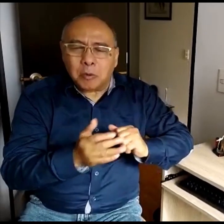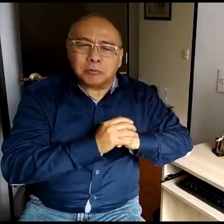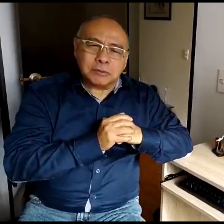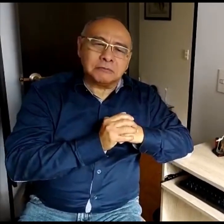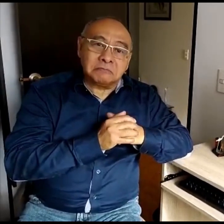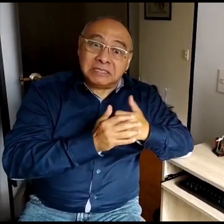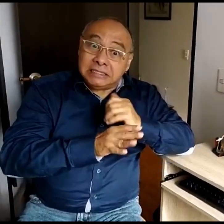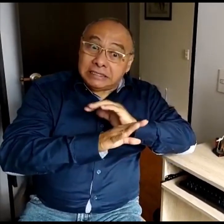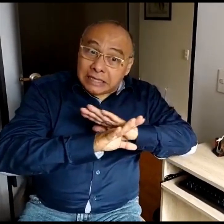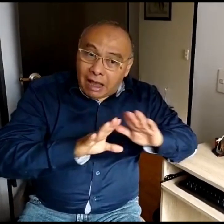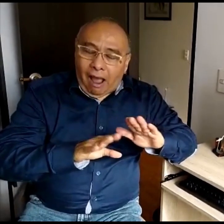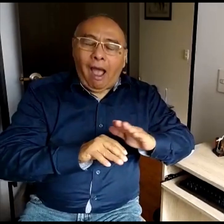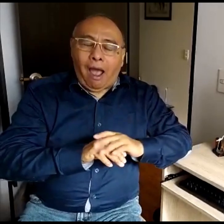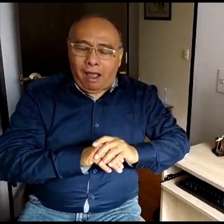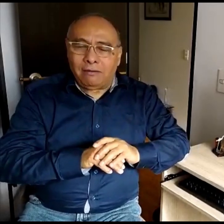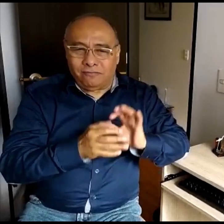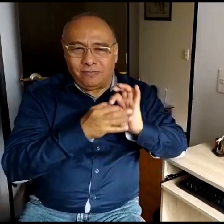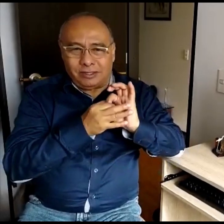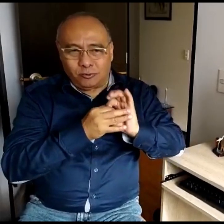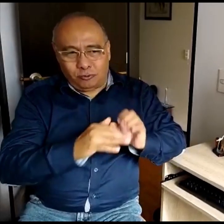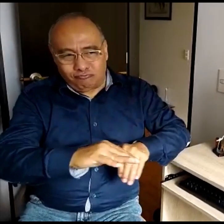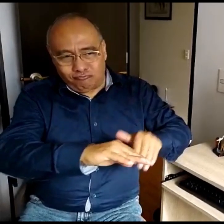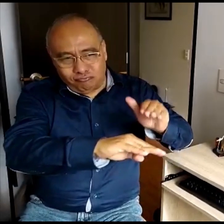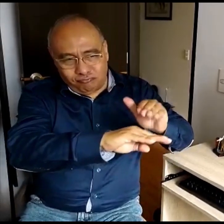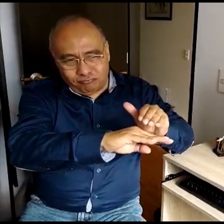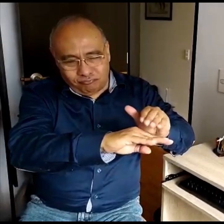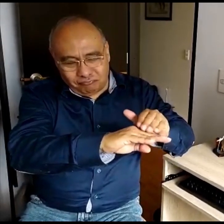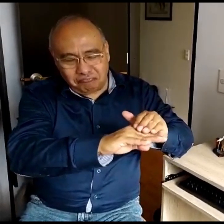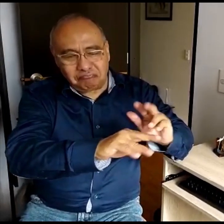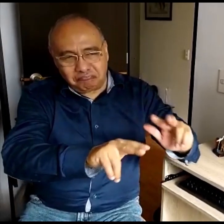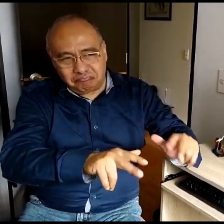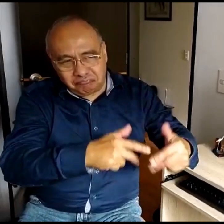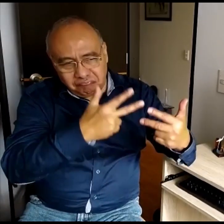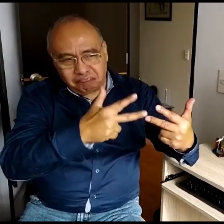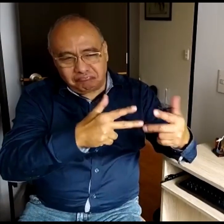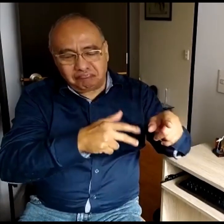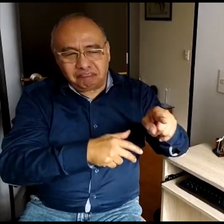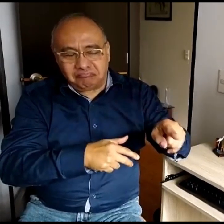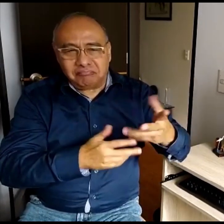Con toda esta información, FENASCOL convocó a una reunión de manera virtual a Jairo Klopatovsky,